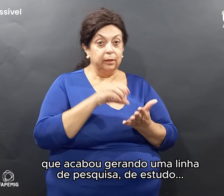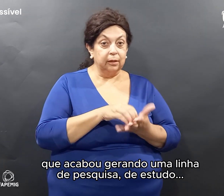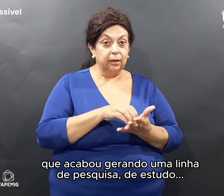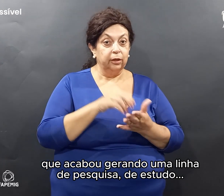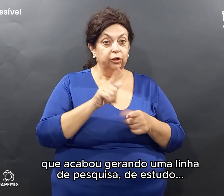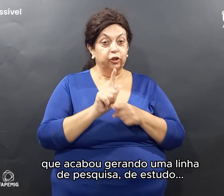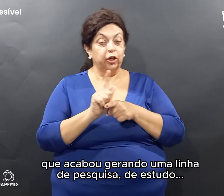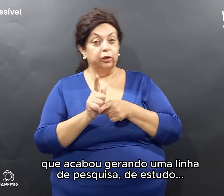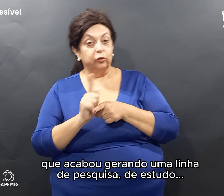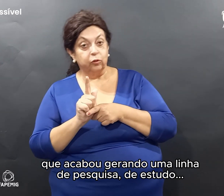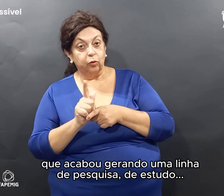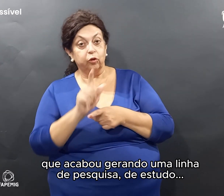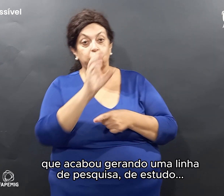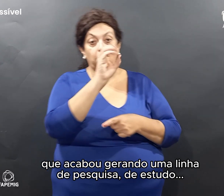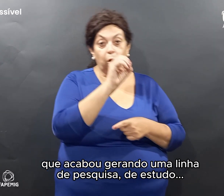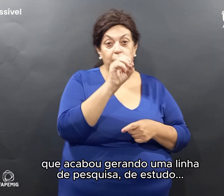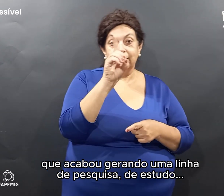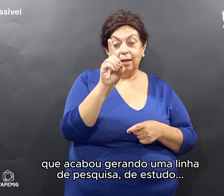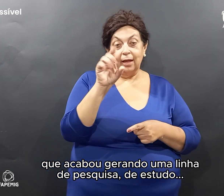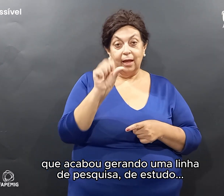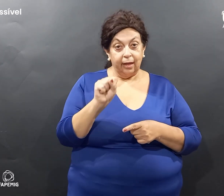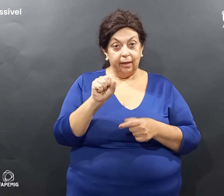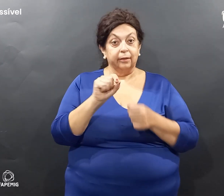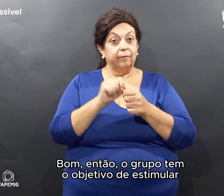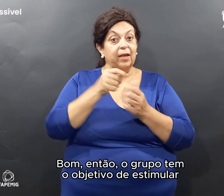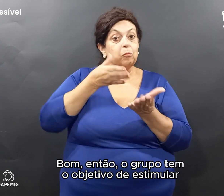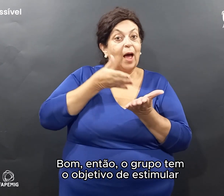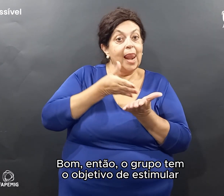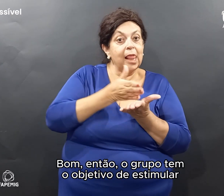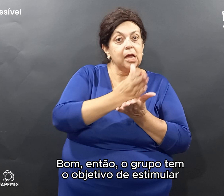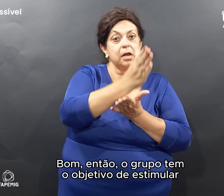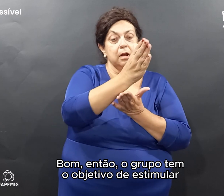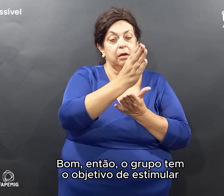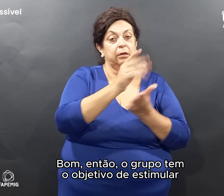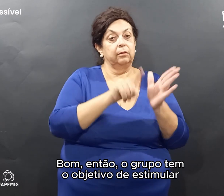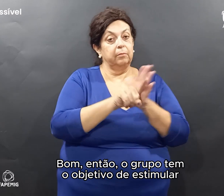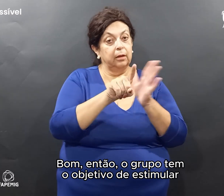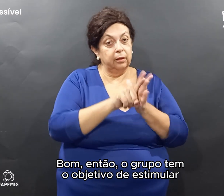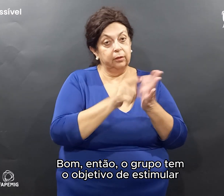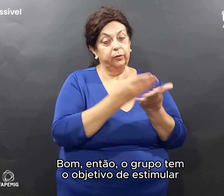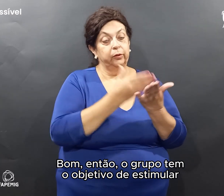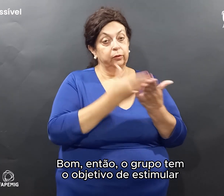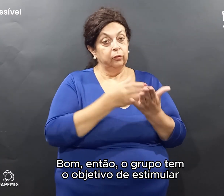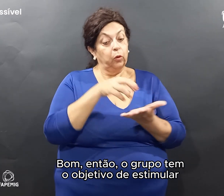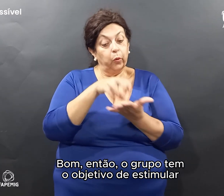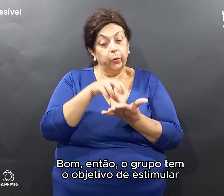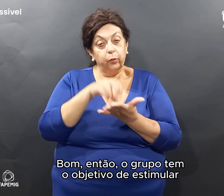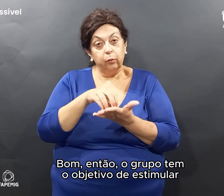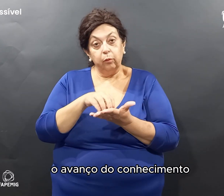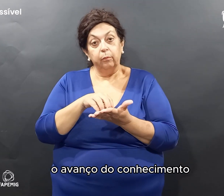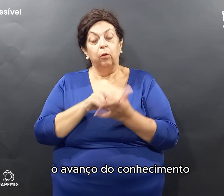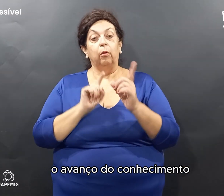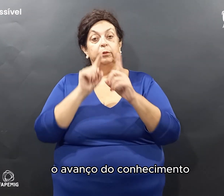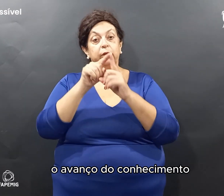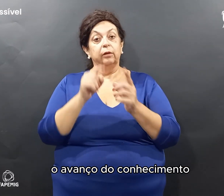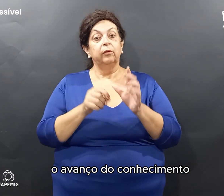acabou aí gerando uma linha de pesquisa de estudo. Bom, então, o grupo ele tem o objetivo aí de estimular o avanço do